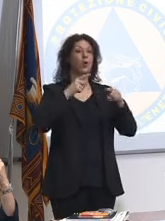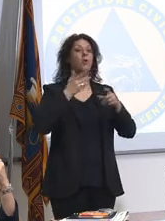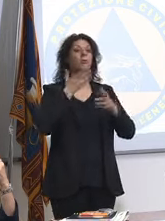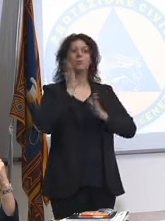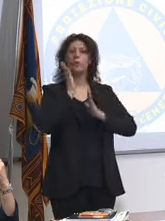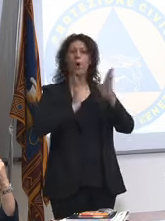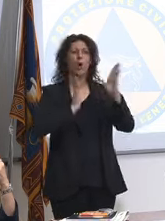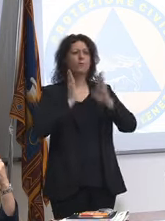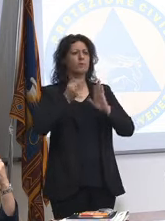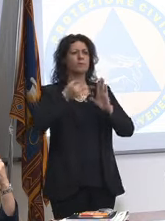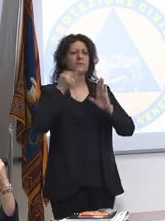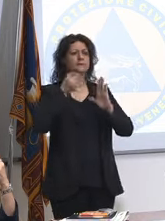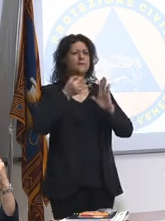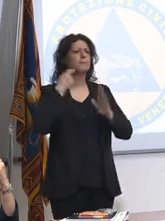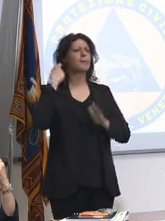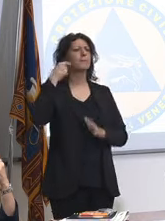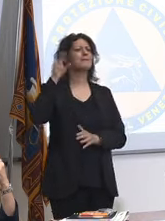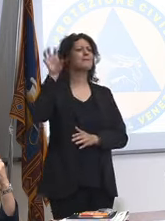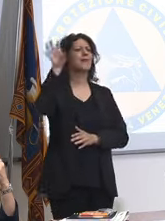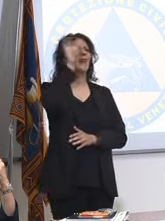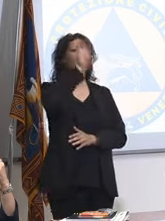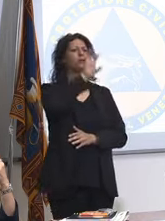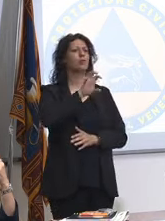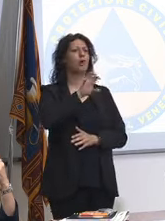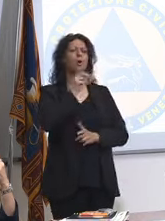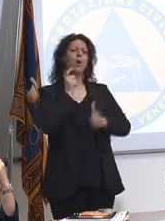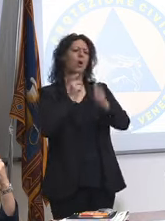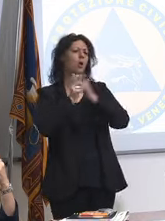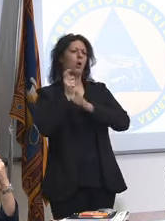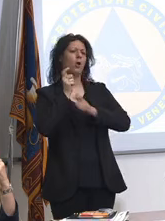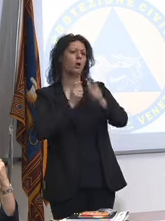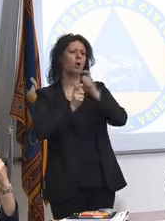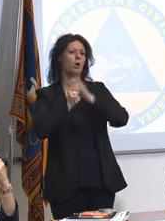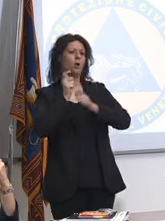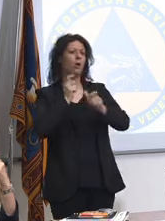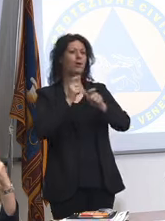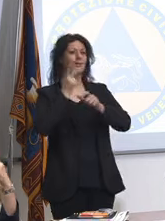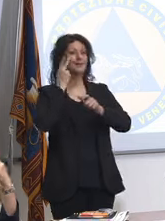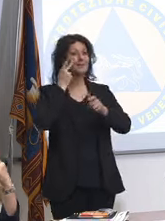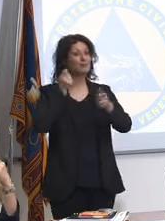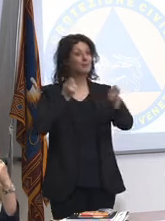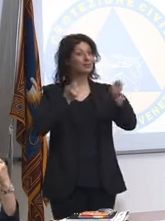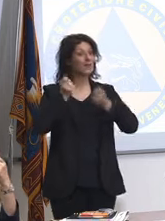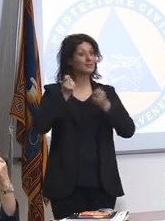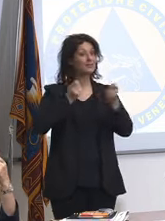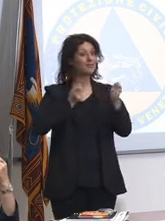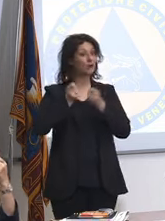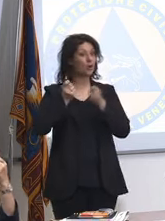della Regione, la gestione di questi processi è